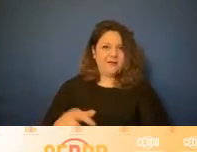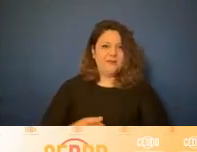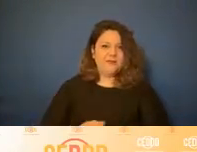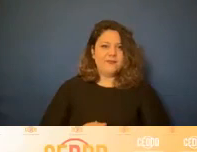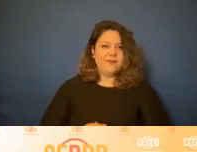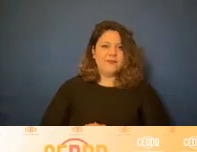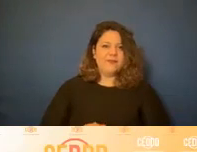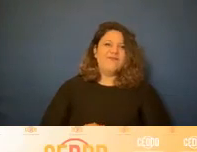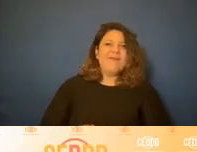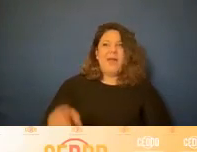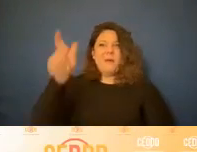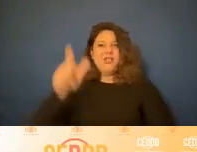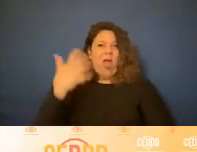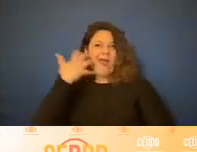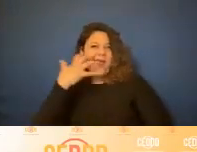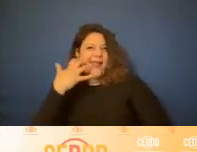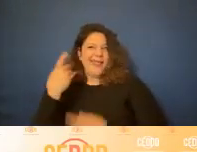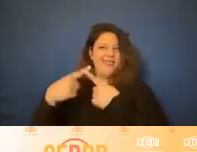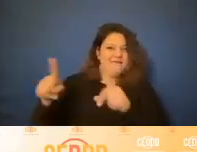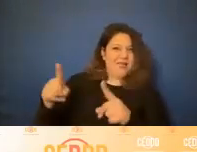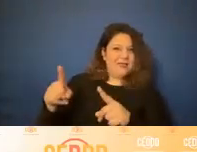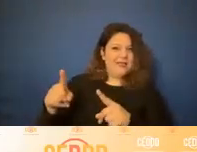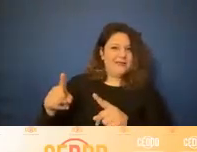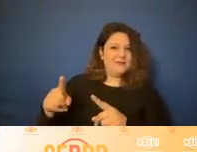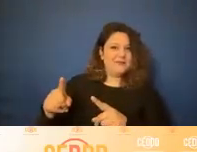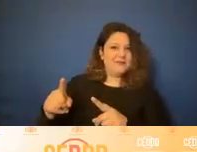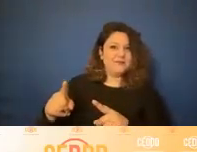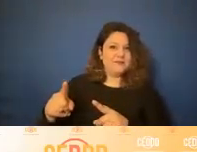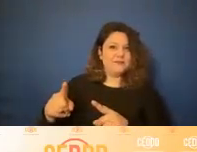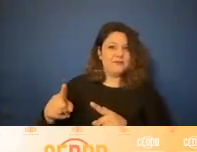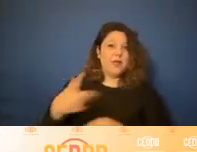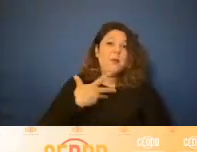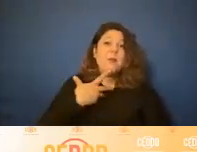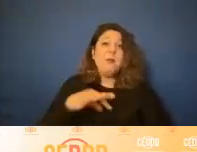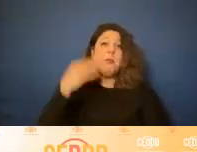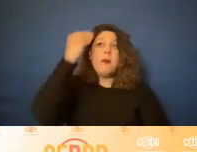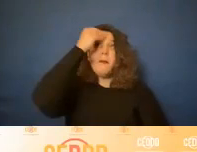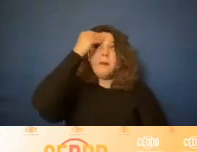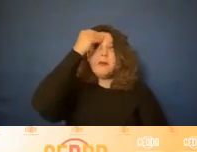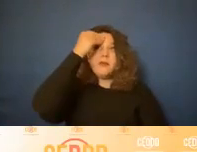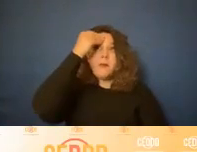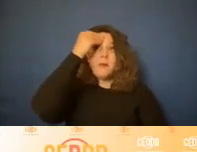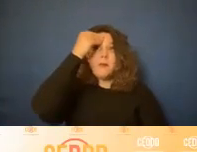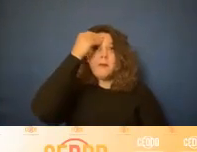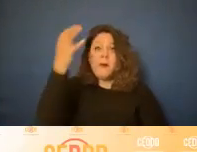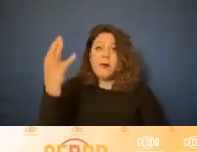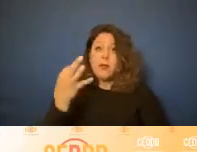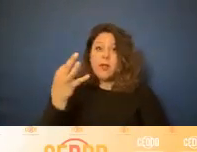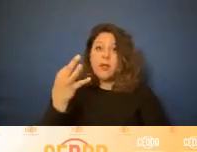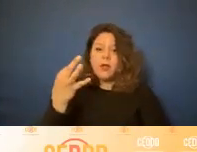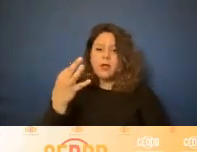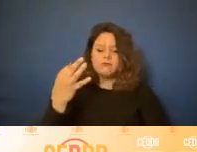diferentes, lo cual nos puede obligar a pensar que el problema es la